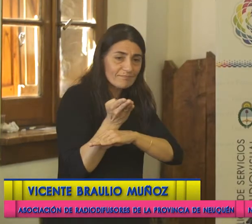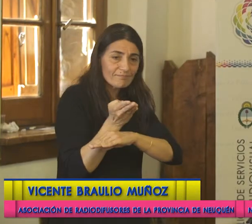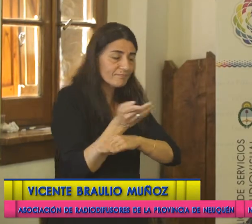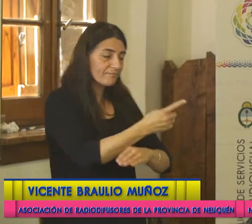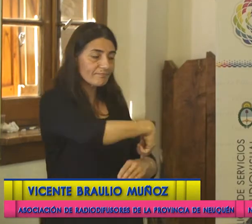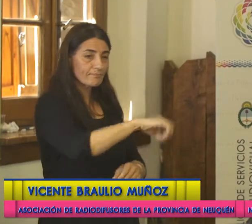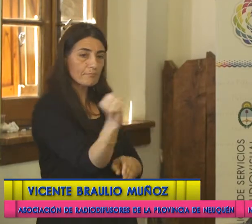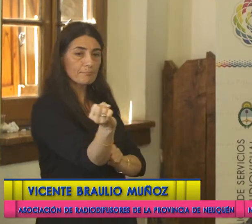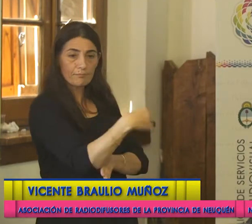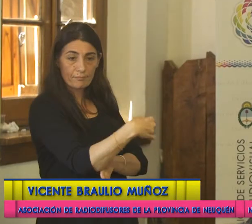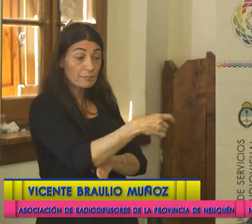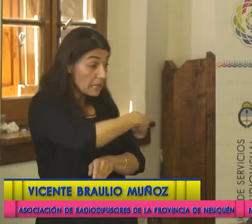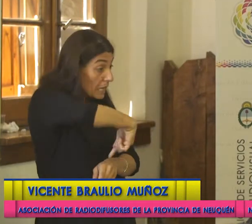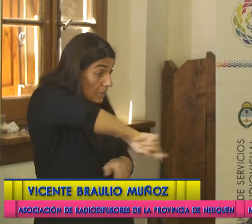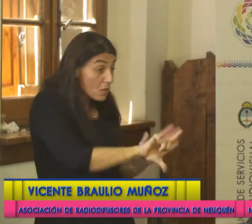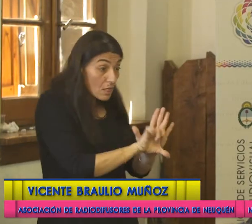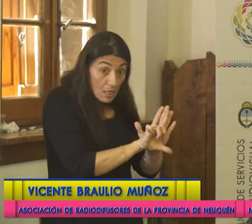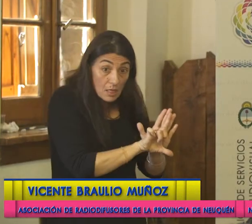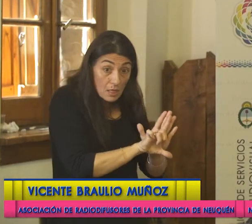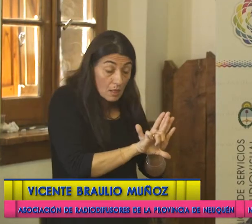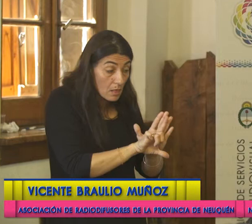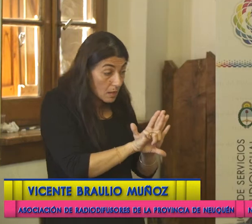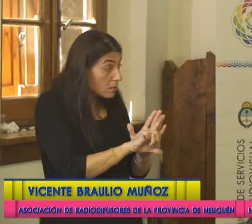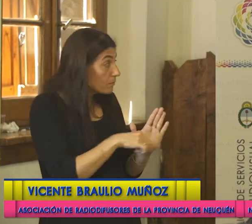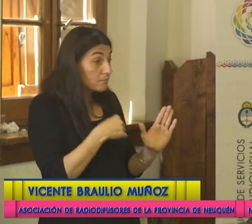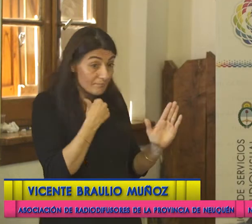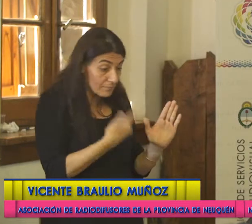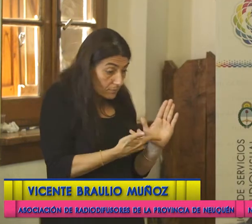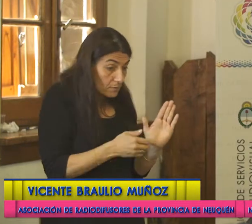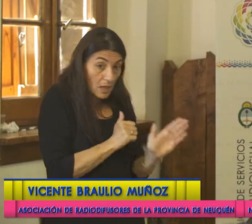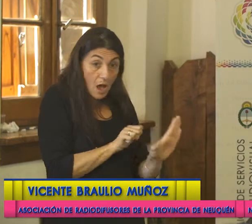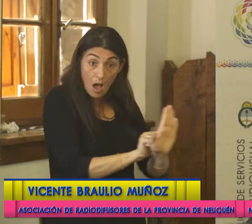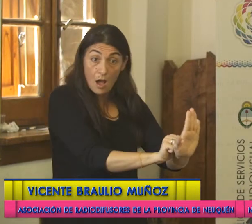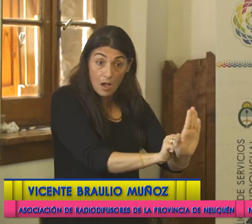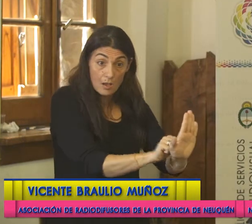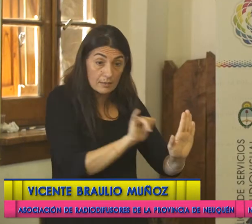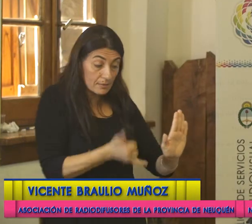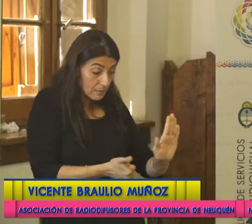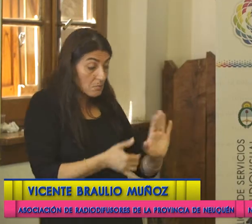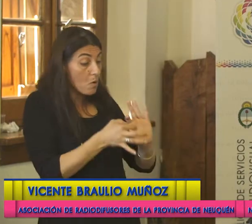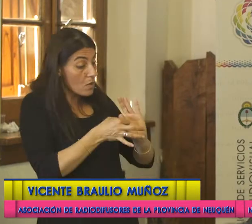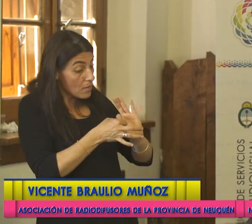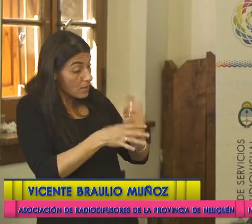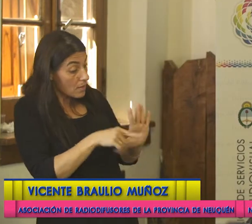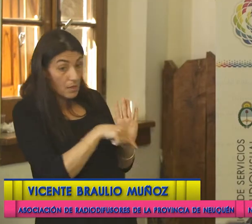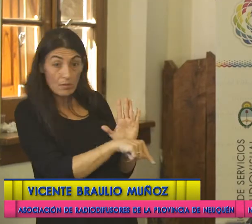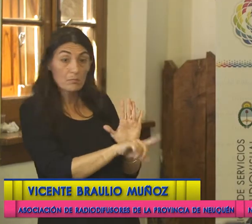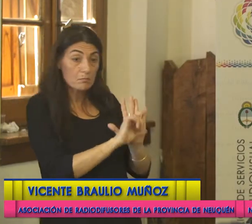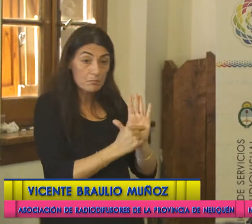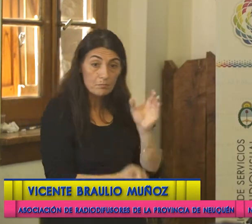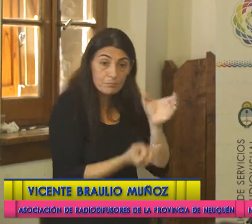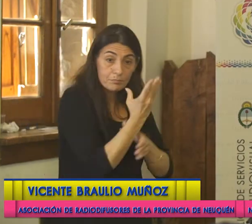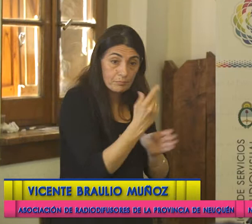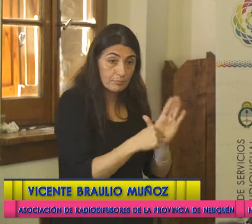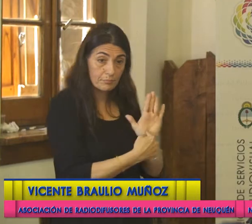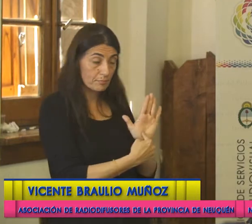acompañamos esta ley por ser una ley de la democracia que viene a cambiar la forma de ver de la